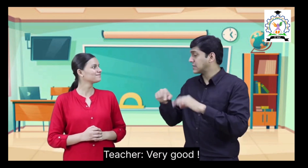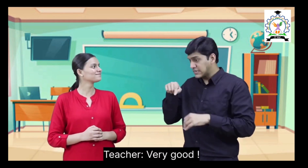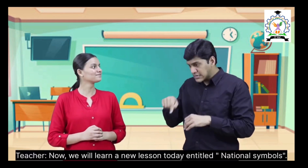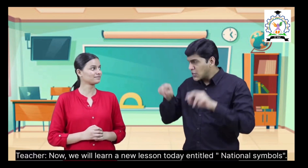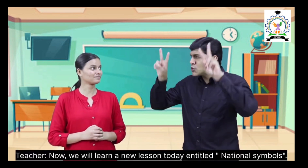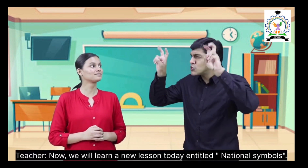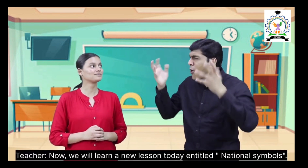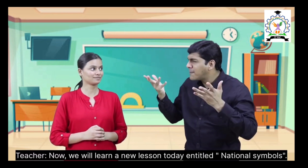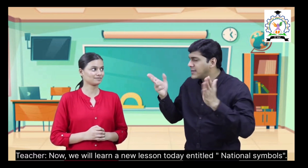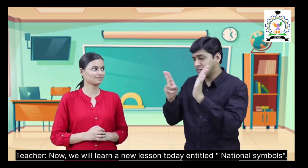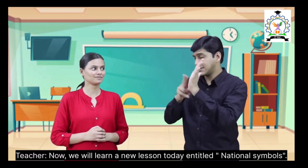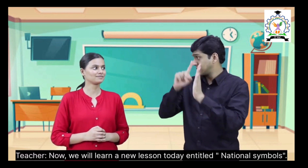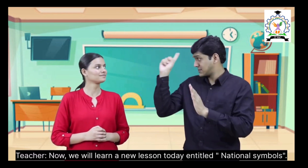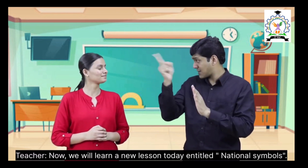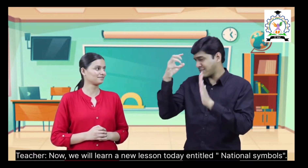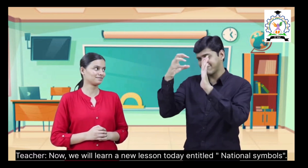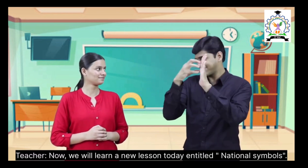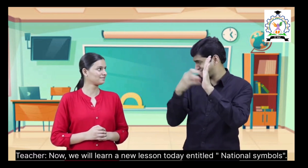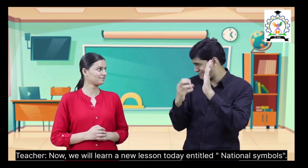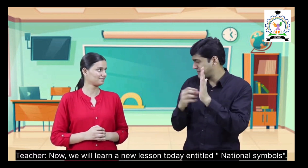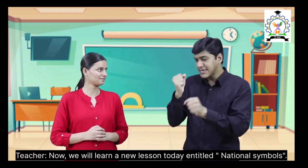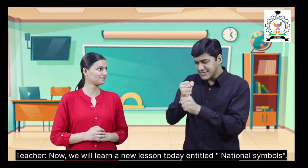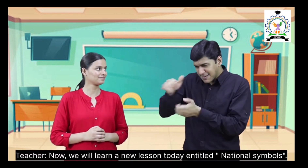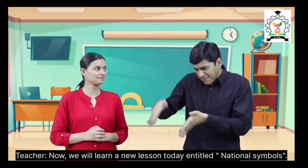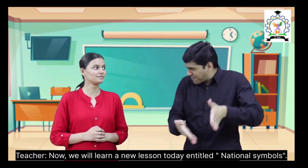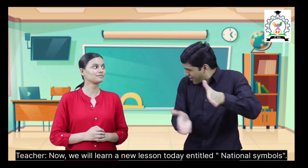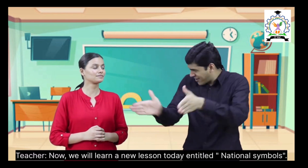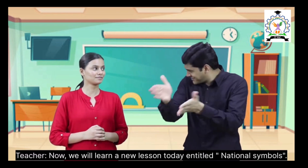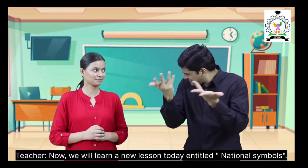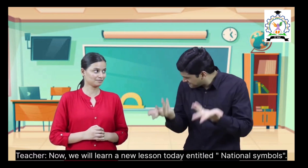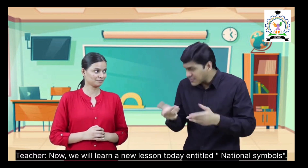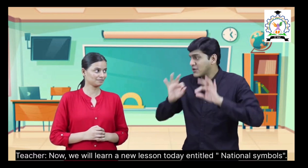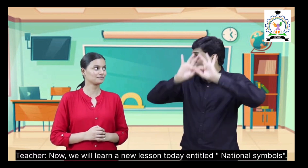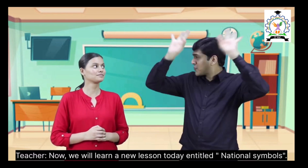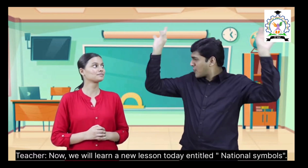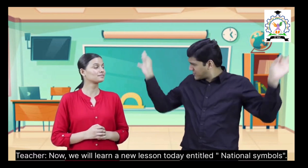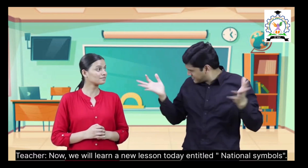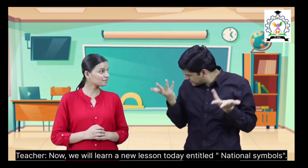बहुत अच्छे। अब हम नया पाठ स्टार्ट करेंगे,